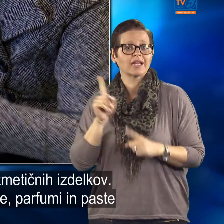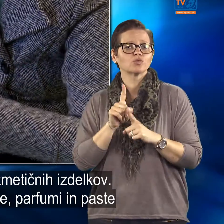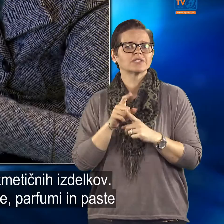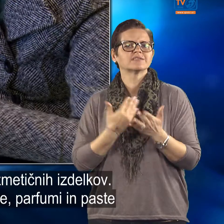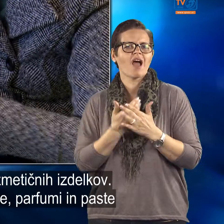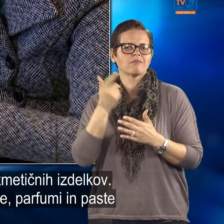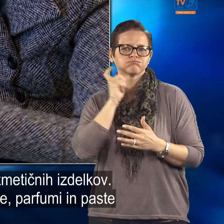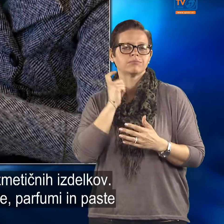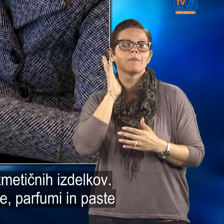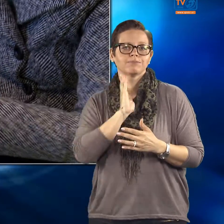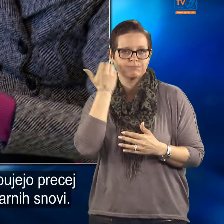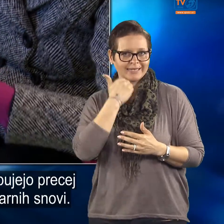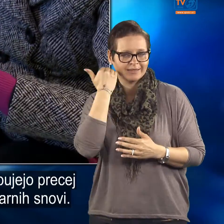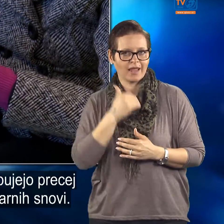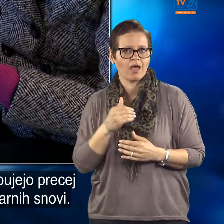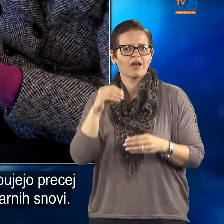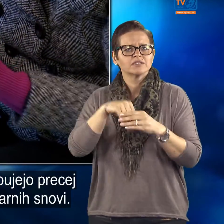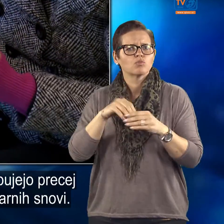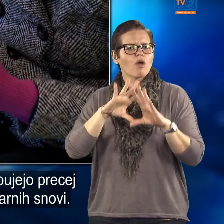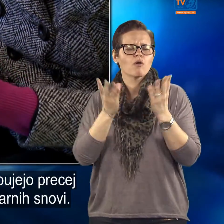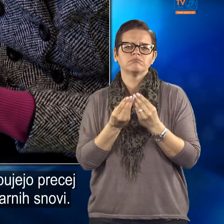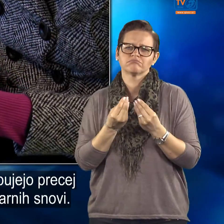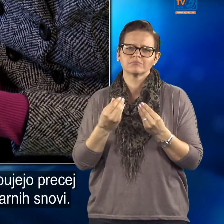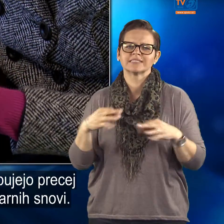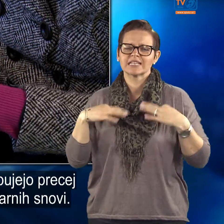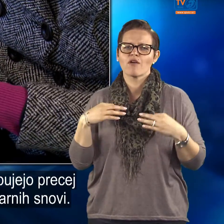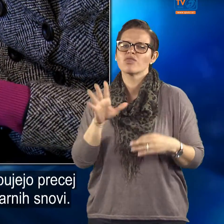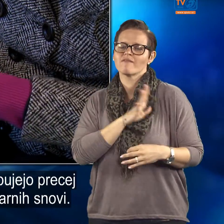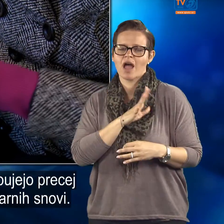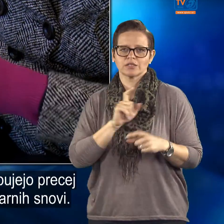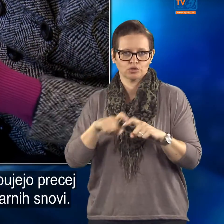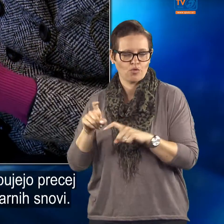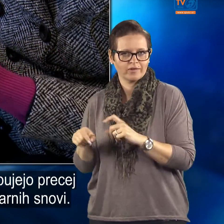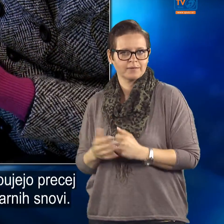in paste za britje vsebujejo precej zdravju nevarnih snovi.